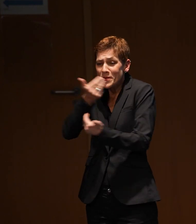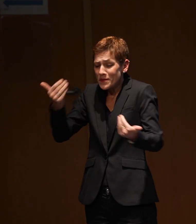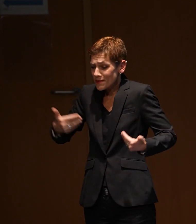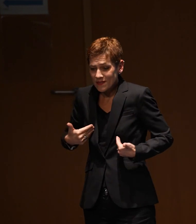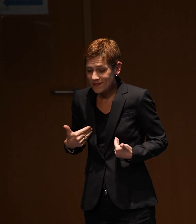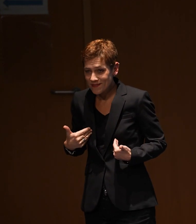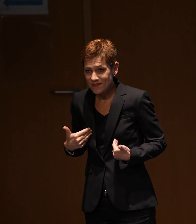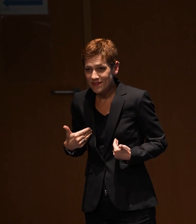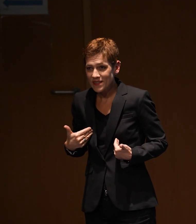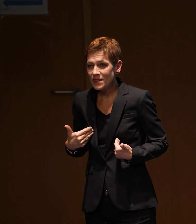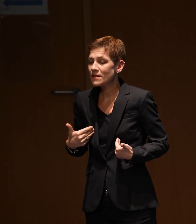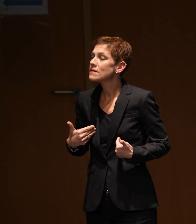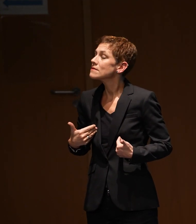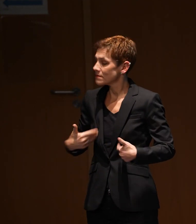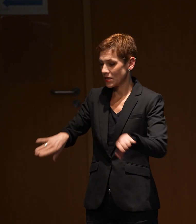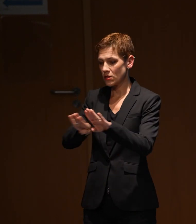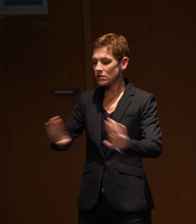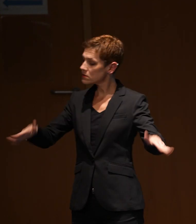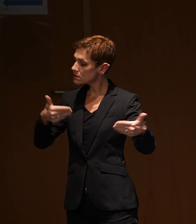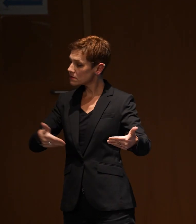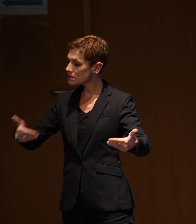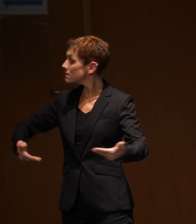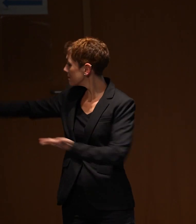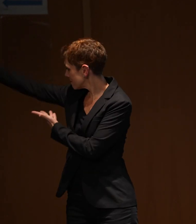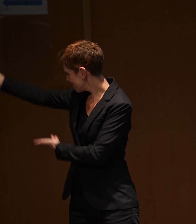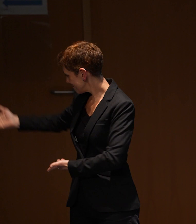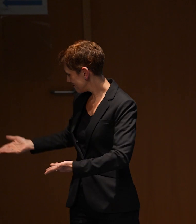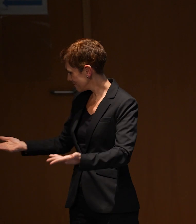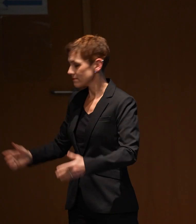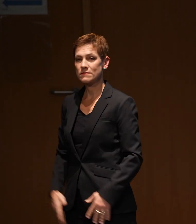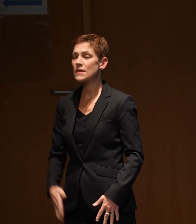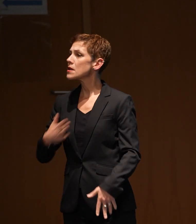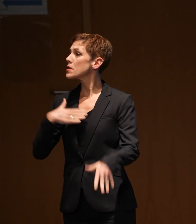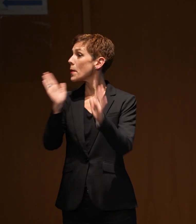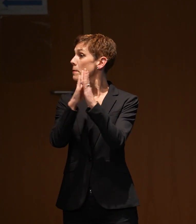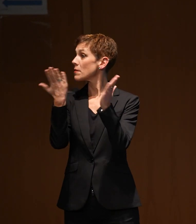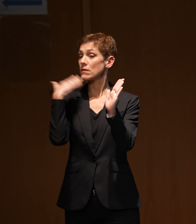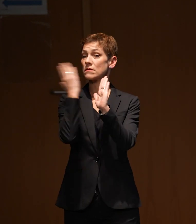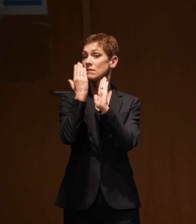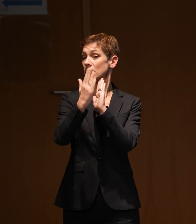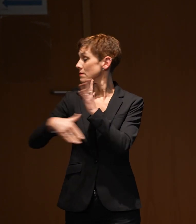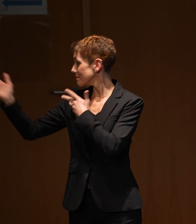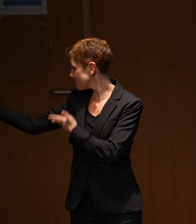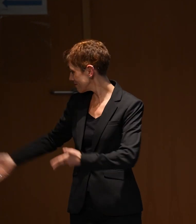Ich führe niemanden zu einer gedeckten Tafel oder zur Bibliothek oder zur Börse.